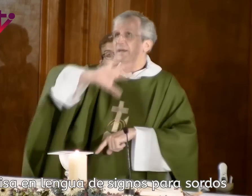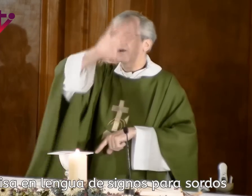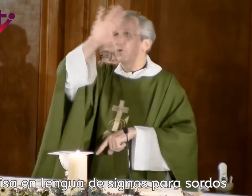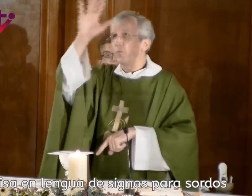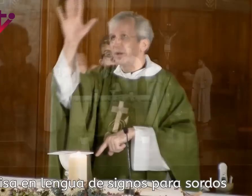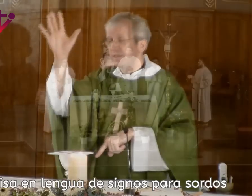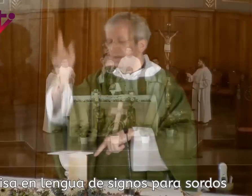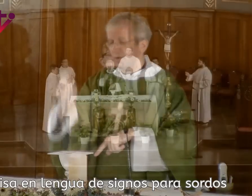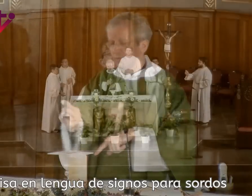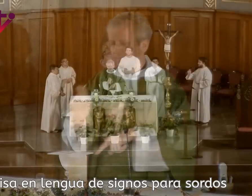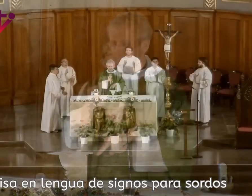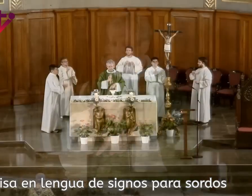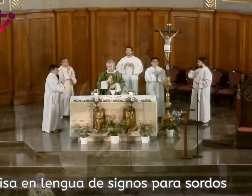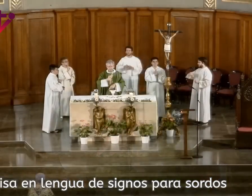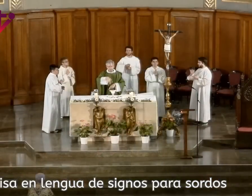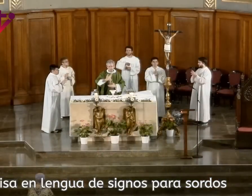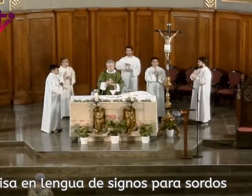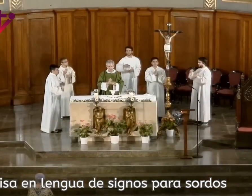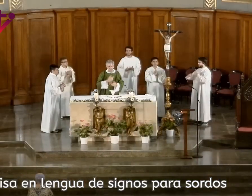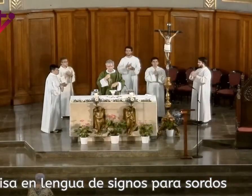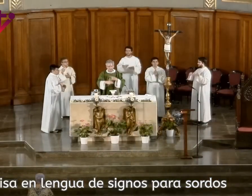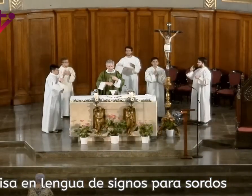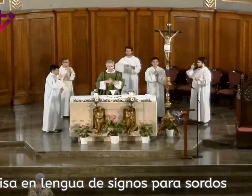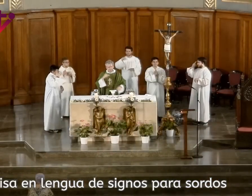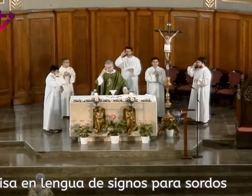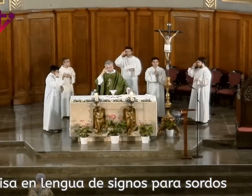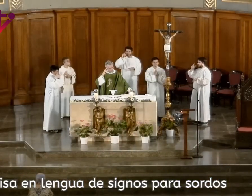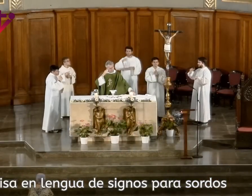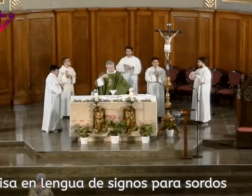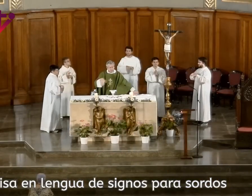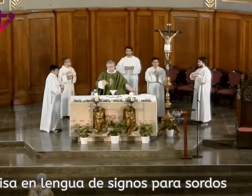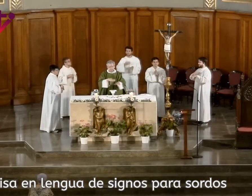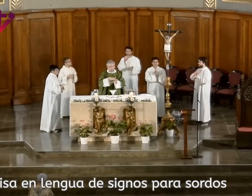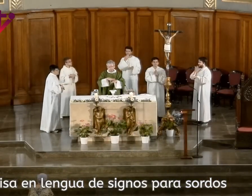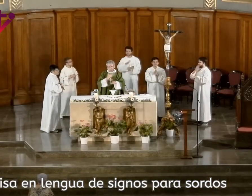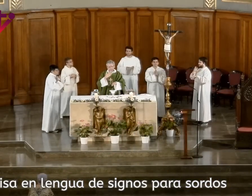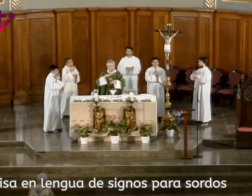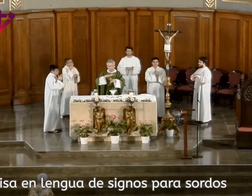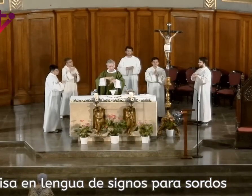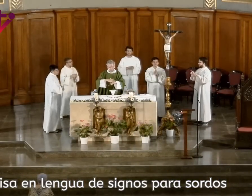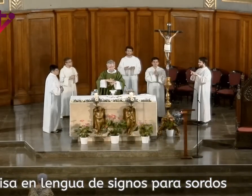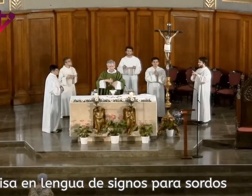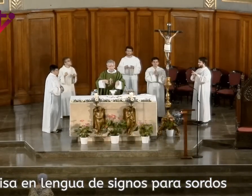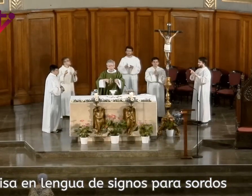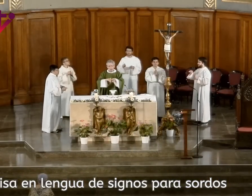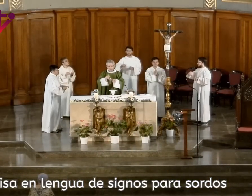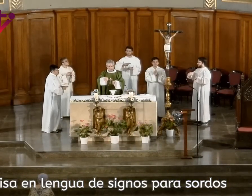tierra como en el cielo. Danos hoy nuestro pan de cada día, perdona nuestras ofensas, como